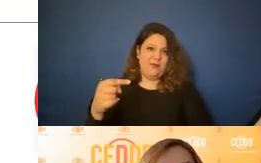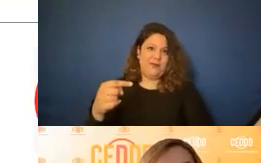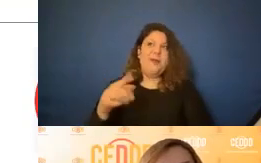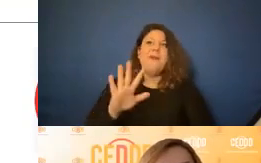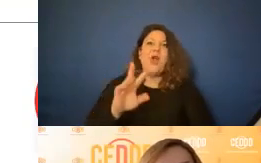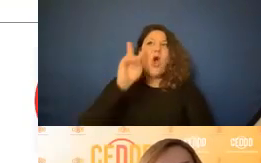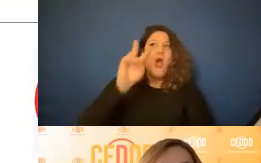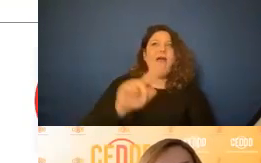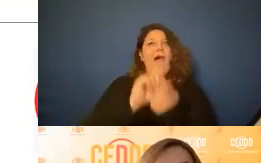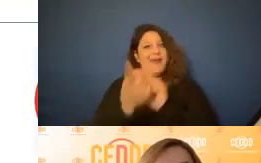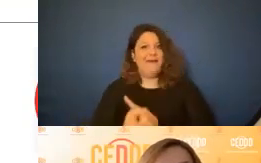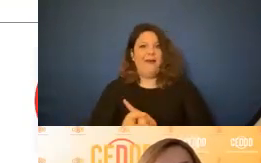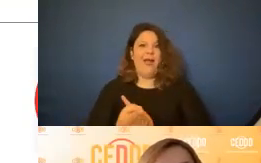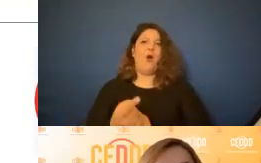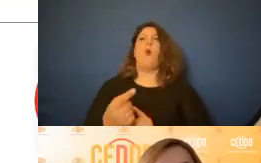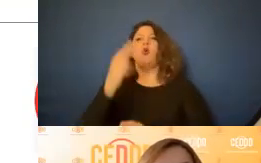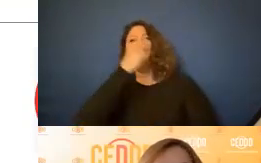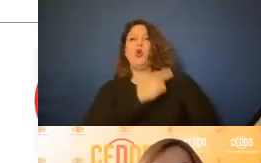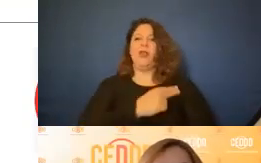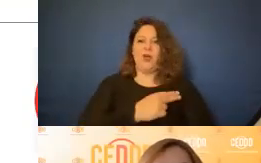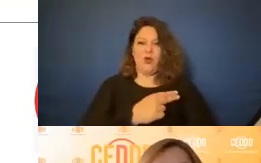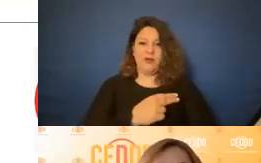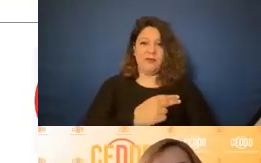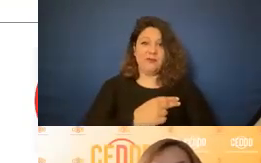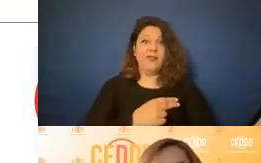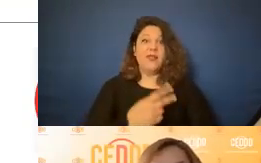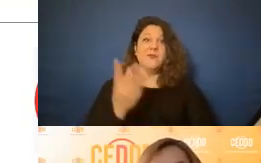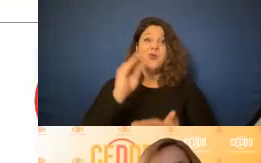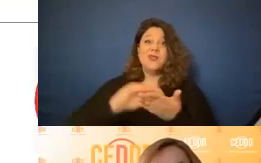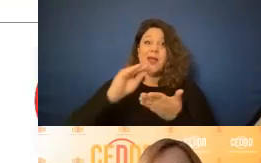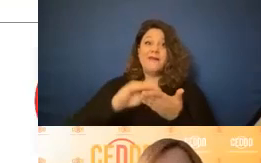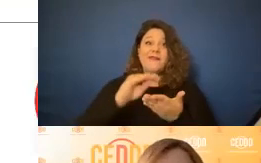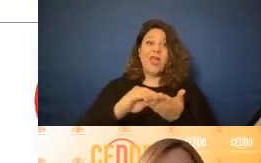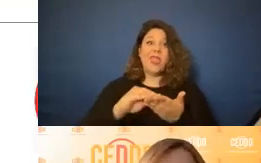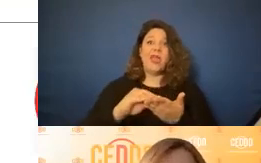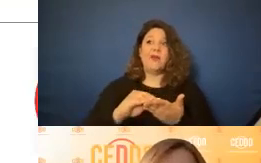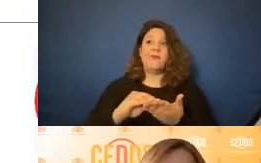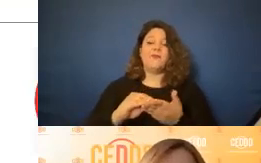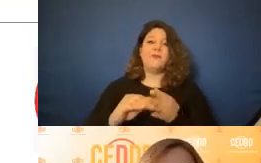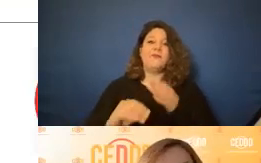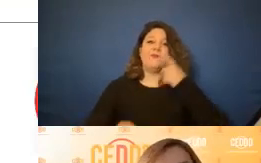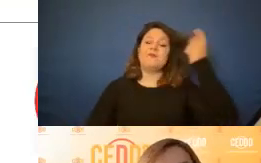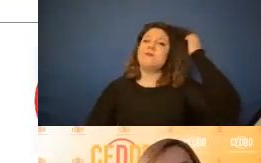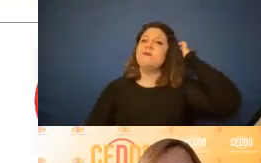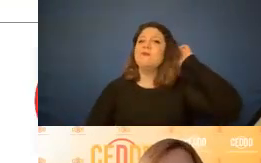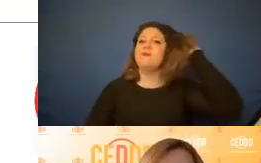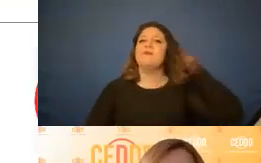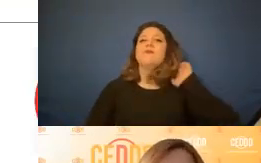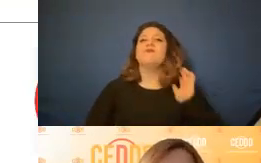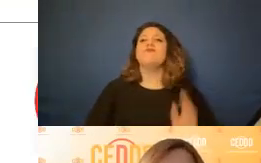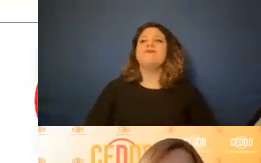aquello de el chulito, ¿no? Pues eso. Muchas veces su acción está desvinculada del pensamiento o de la